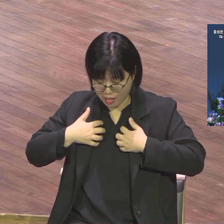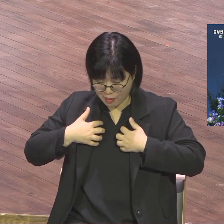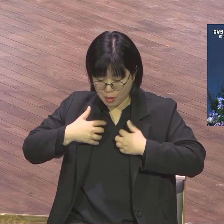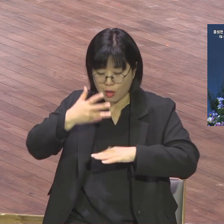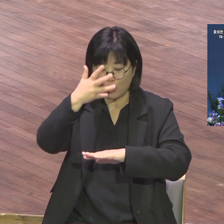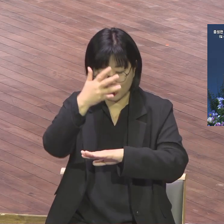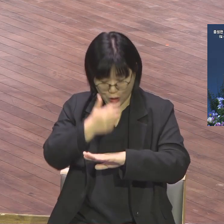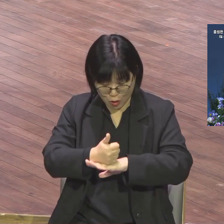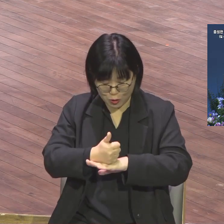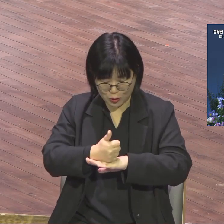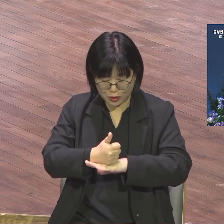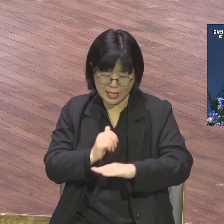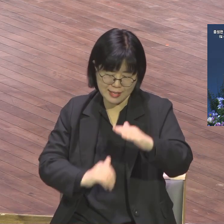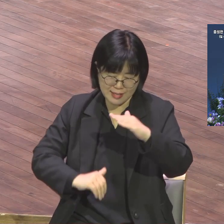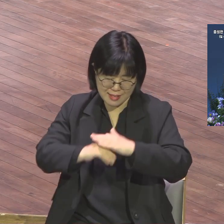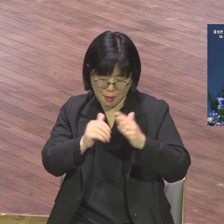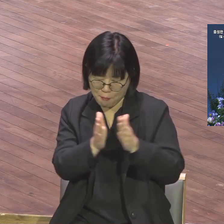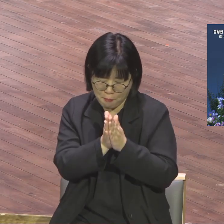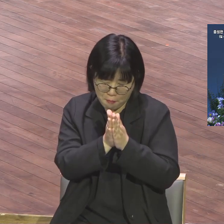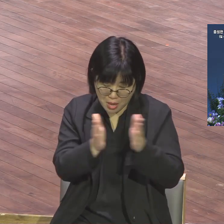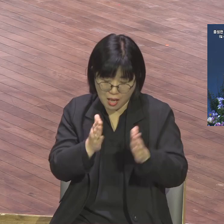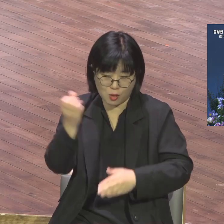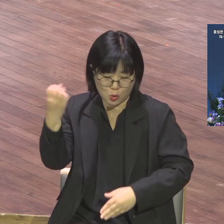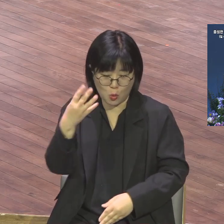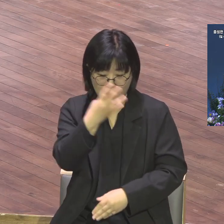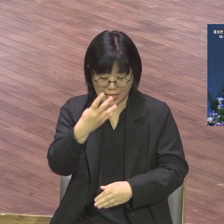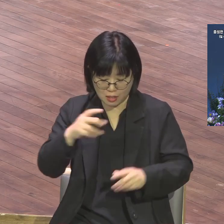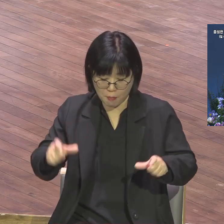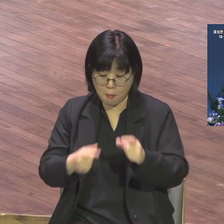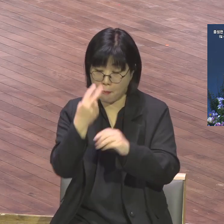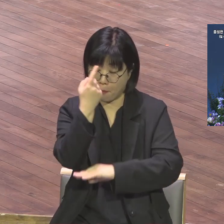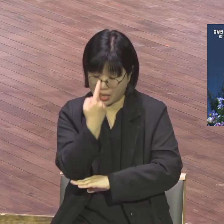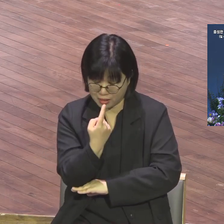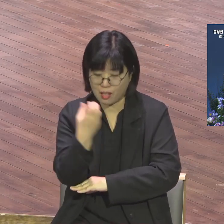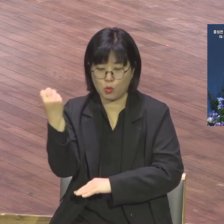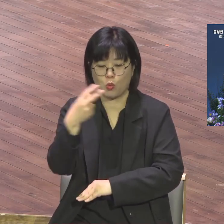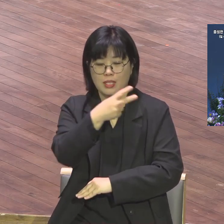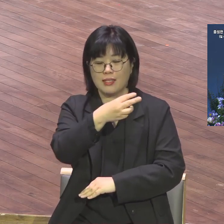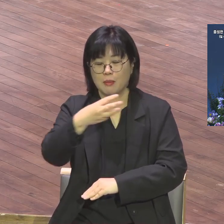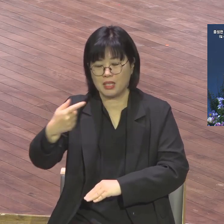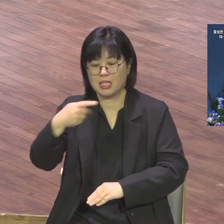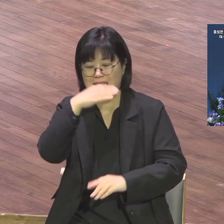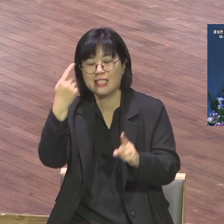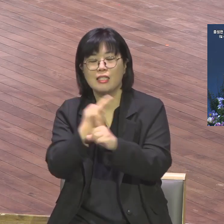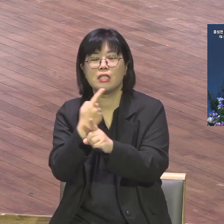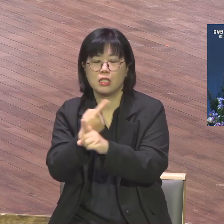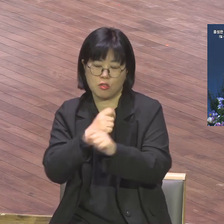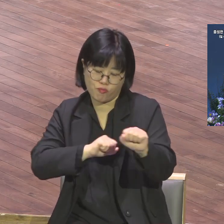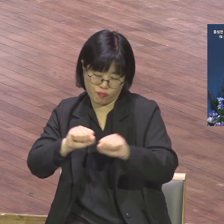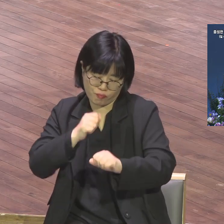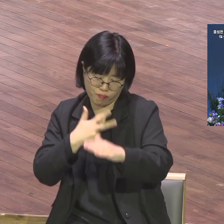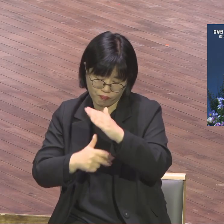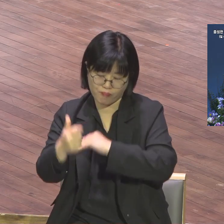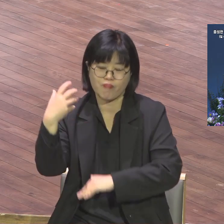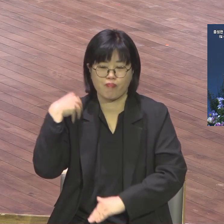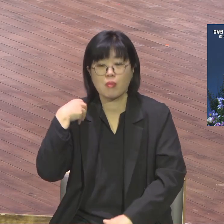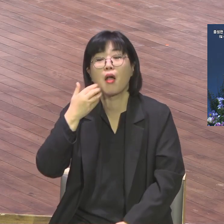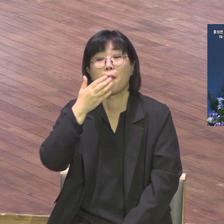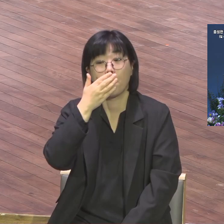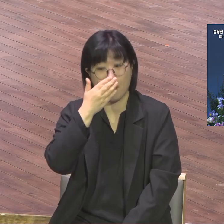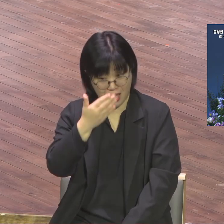예수 그리스도를 통해서 여러분 속에 임한 그 평강, 여러분 속에 흘러넘치는 그